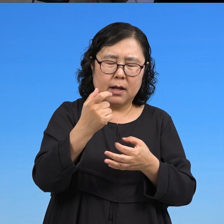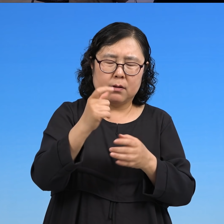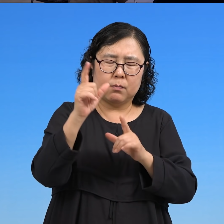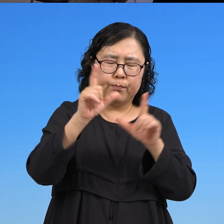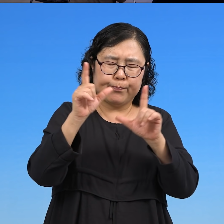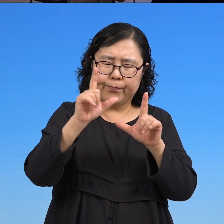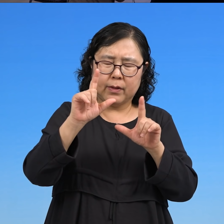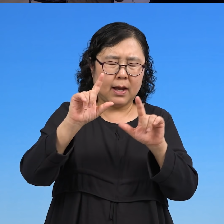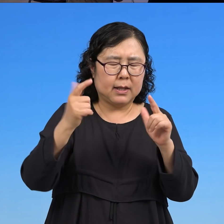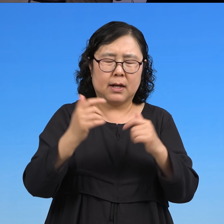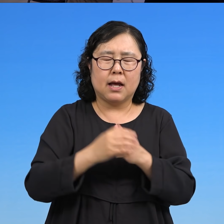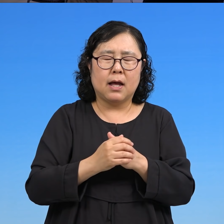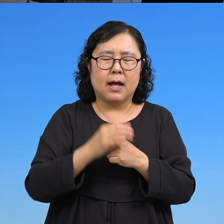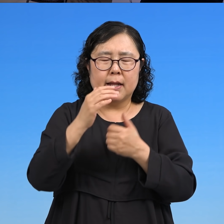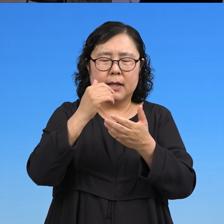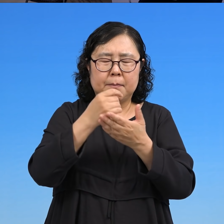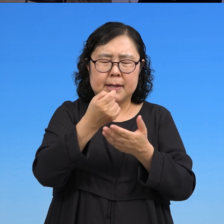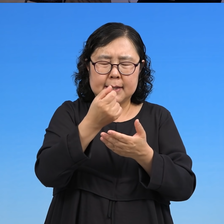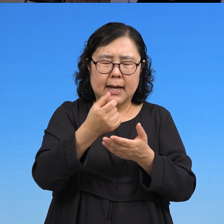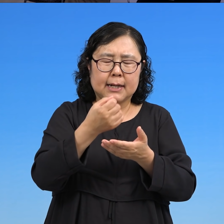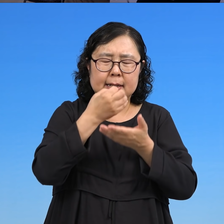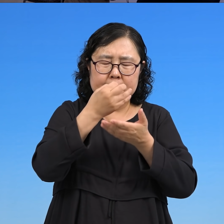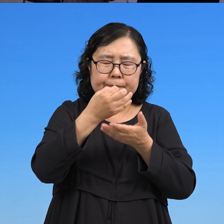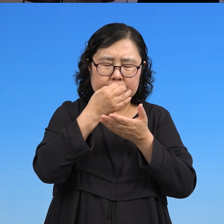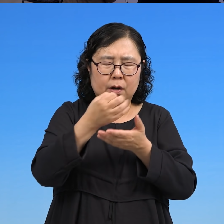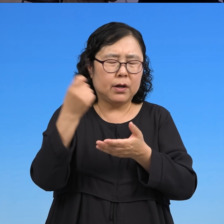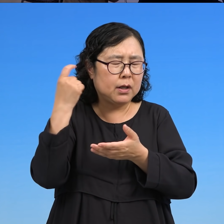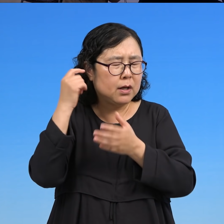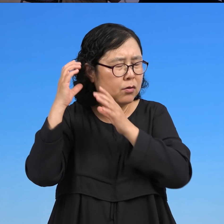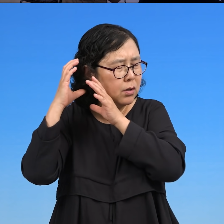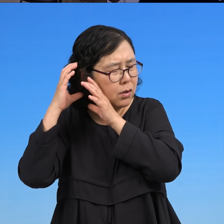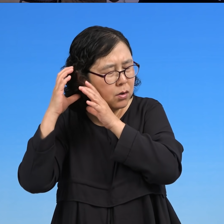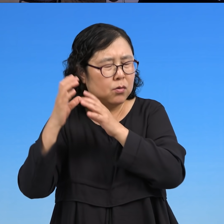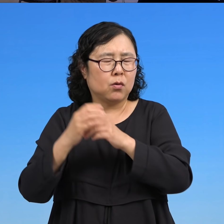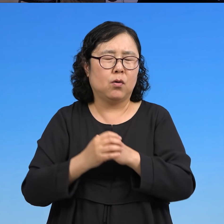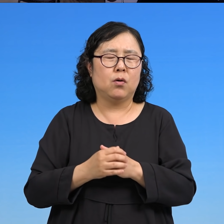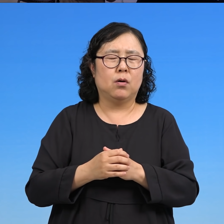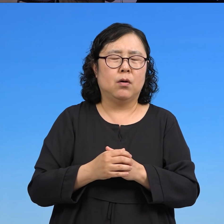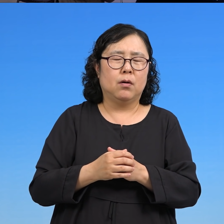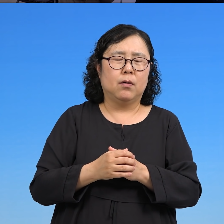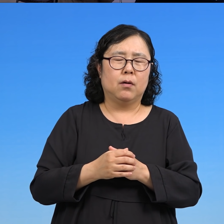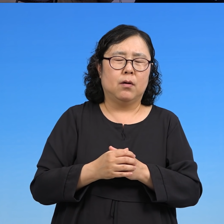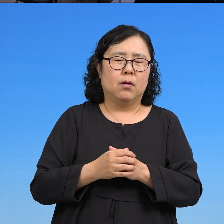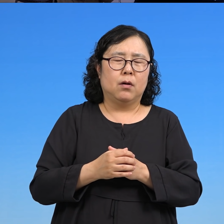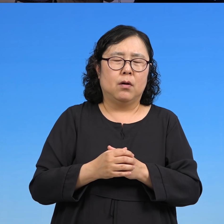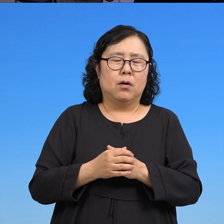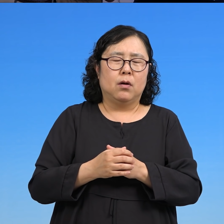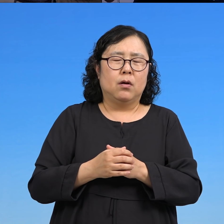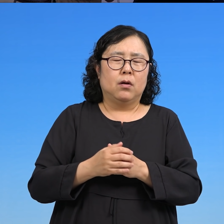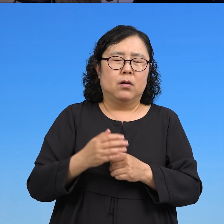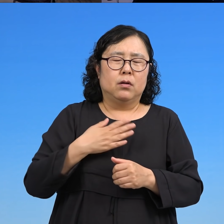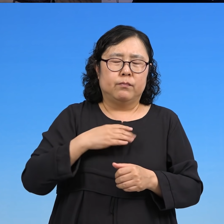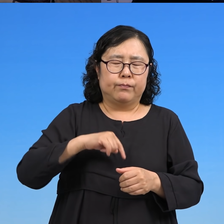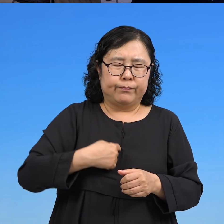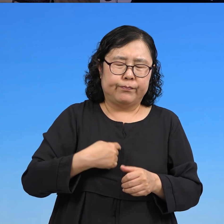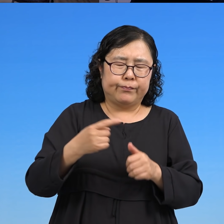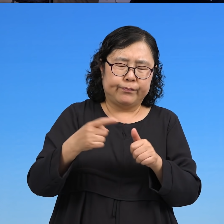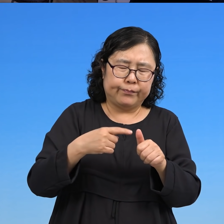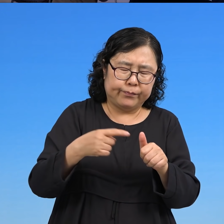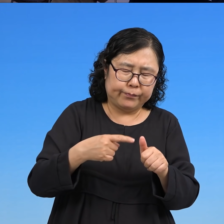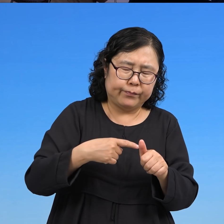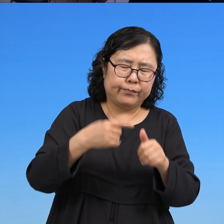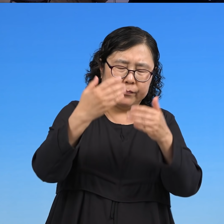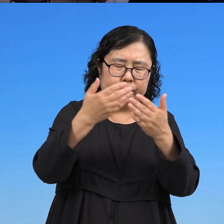그 무엇이 아니라 하나님의 세배한 음성이 필요합니다. 깨우쳐 주옵소서. 지도하여